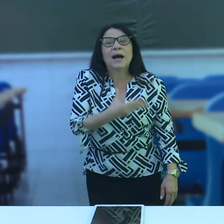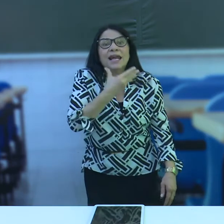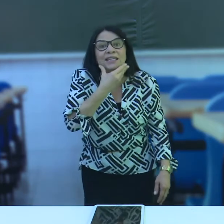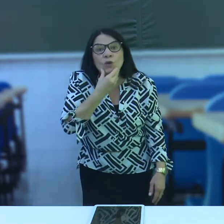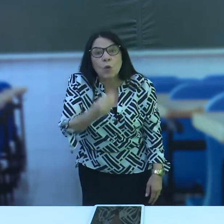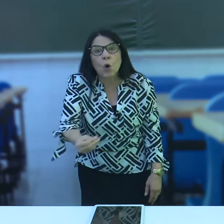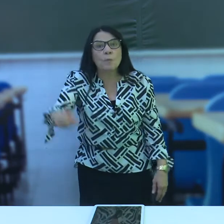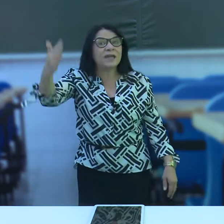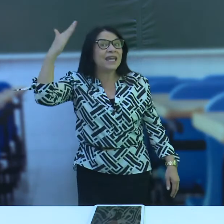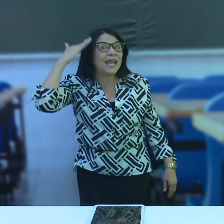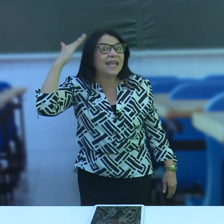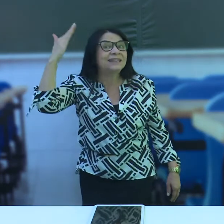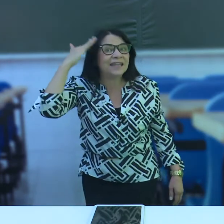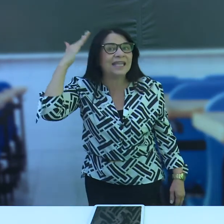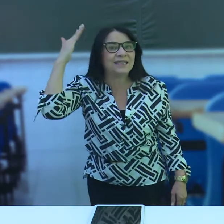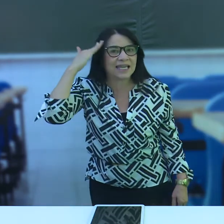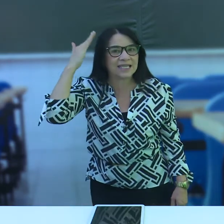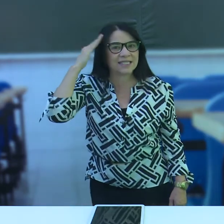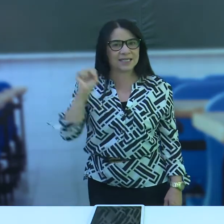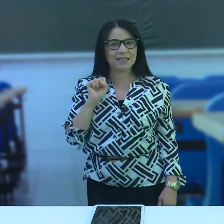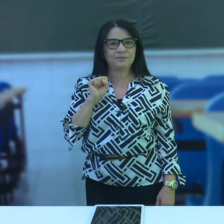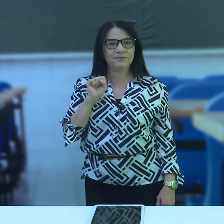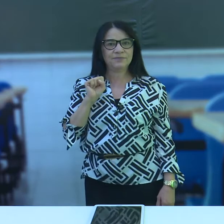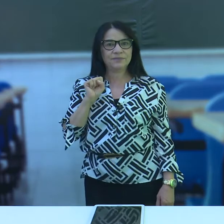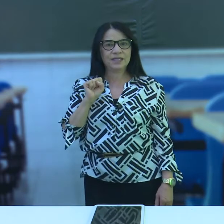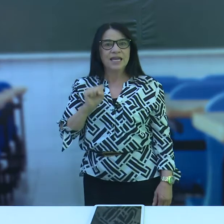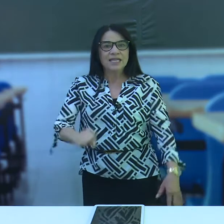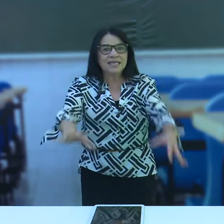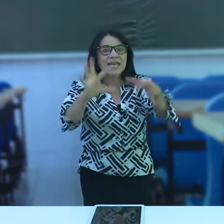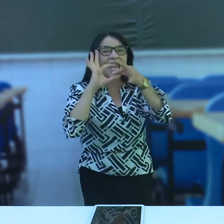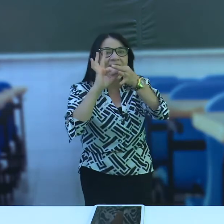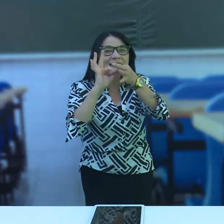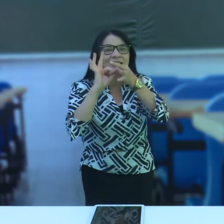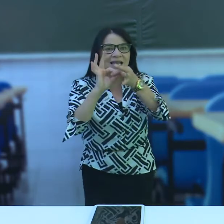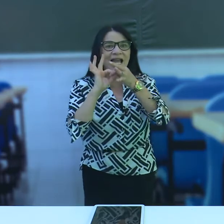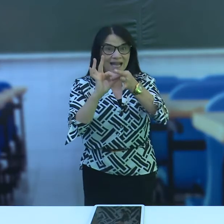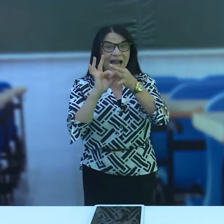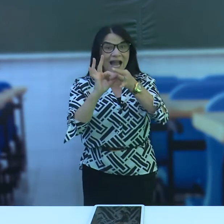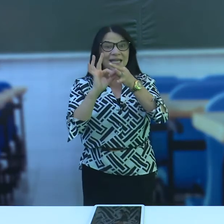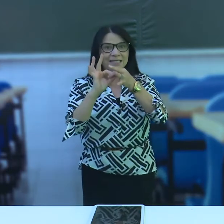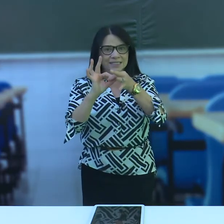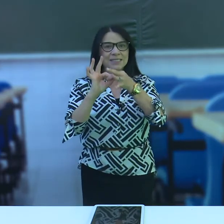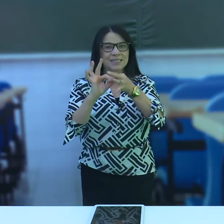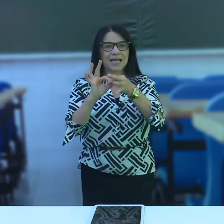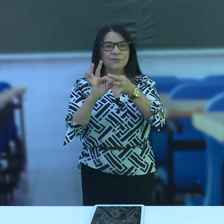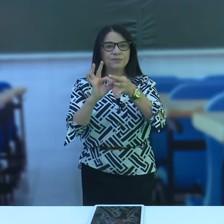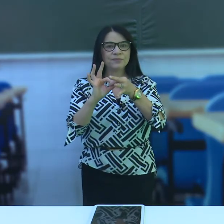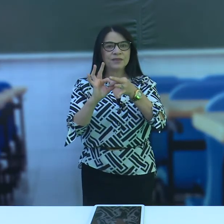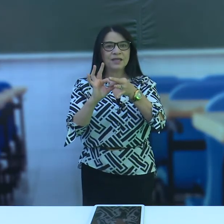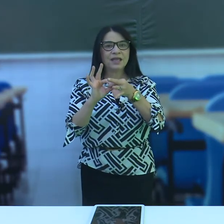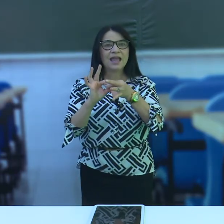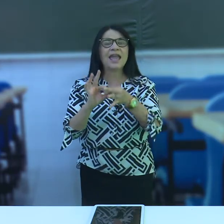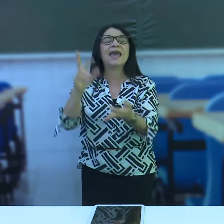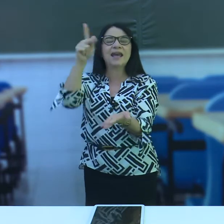Para que o homem entendesse que essa aliança era